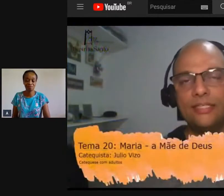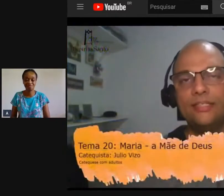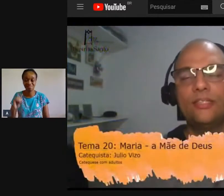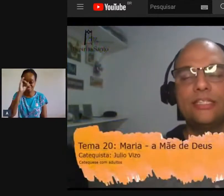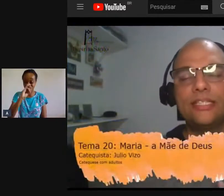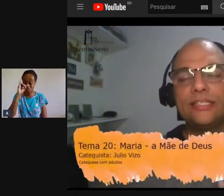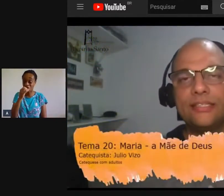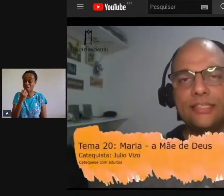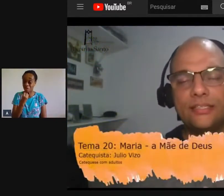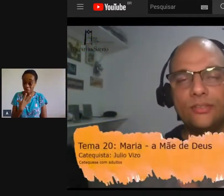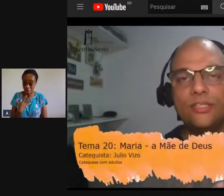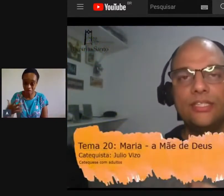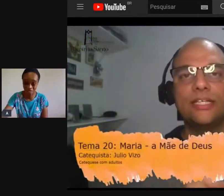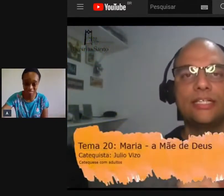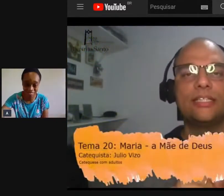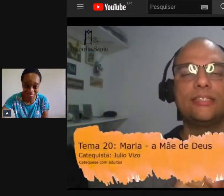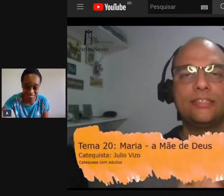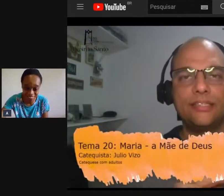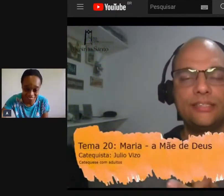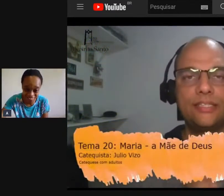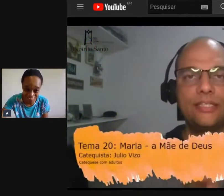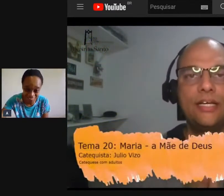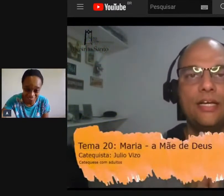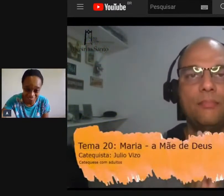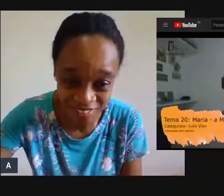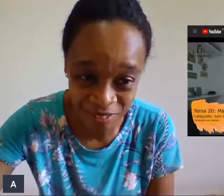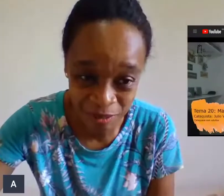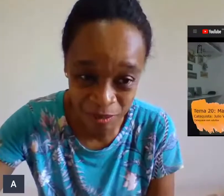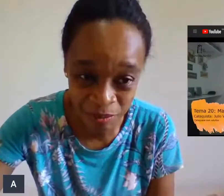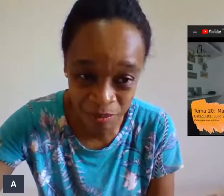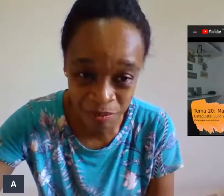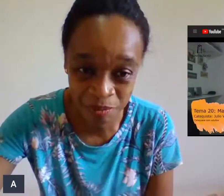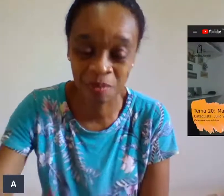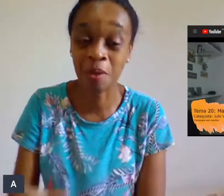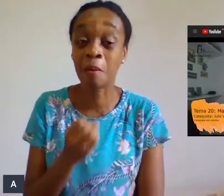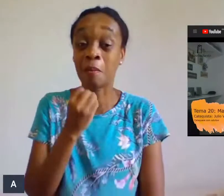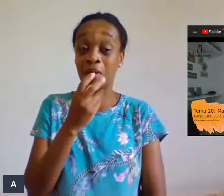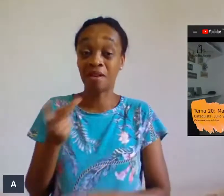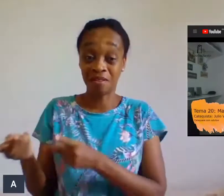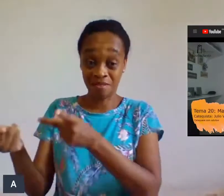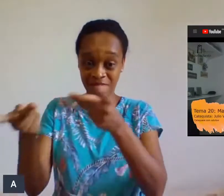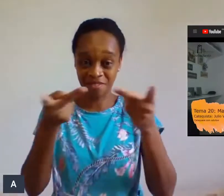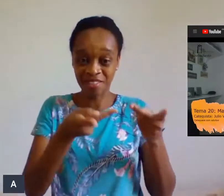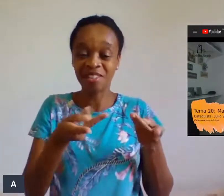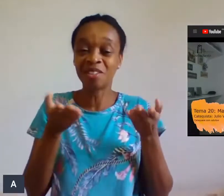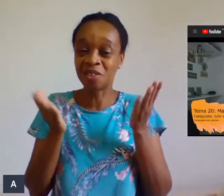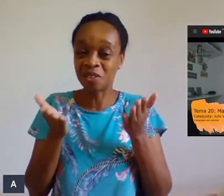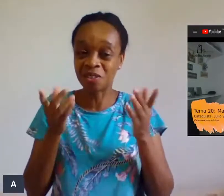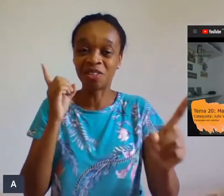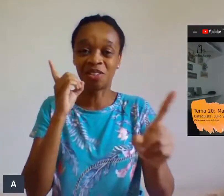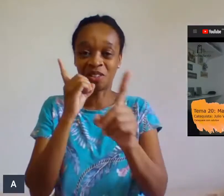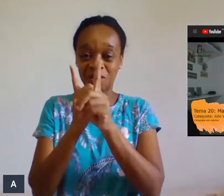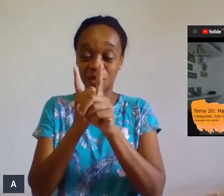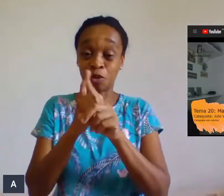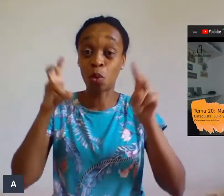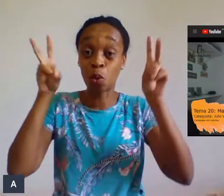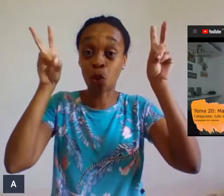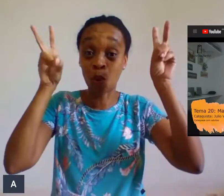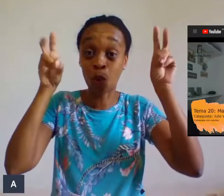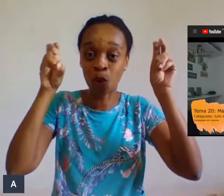Olá, querido catequizando, querida catequizanda, bem-vindo a mais um encontro e hoje o nosso tema